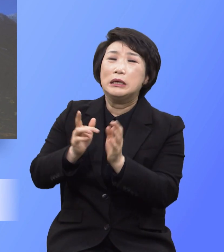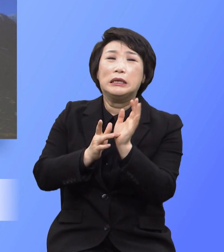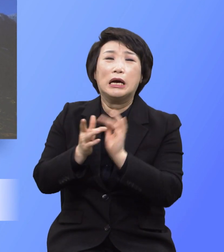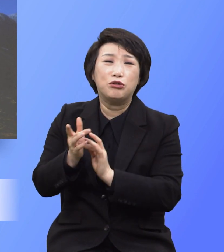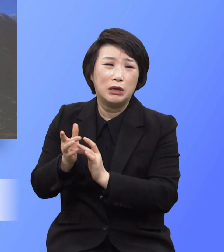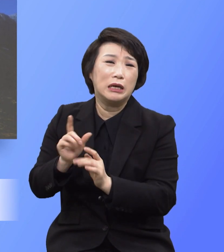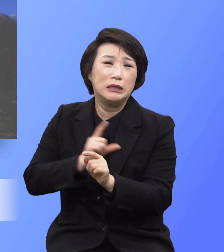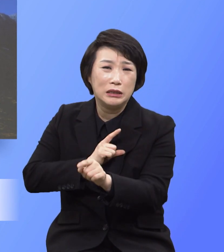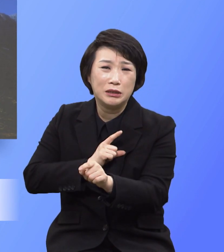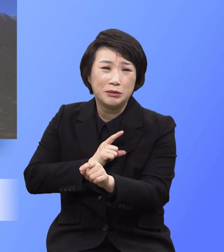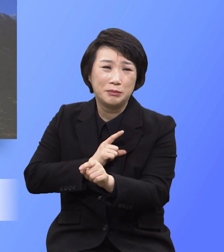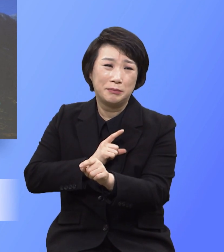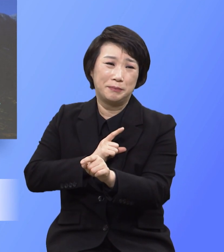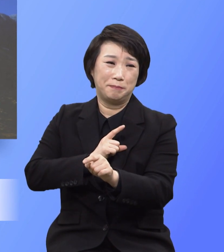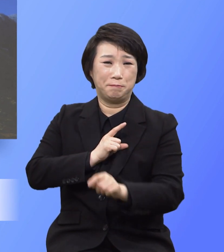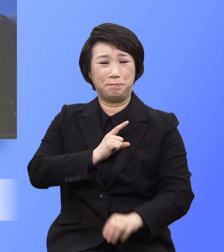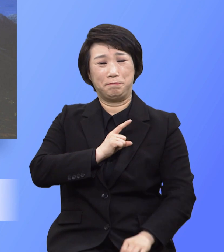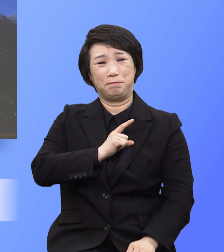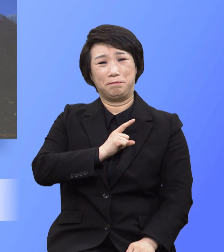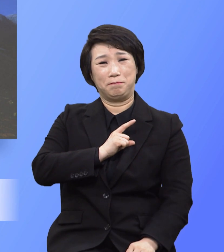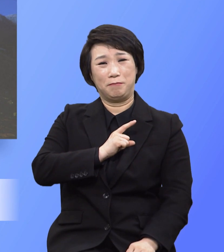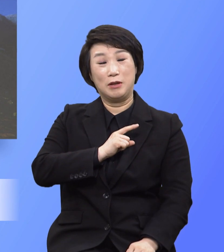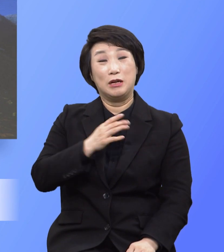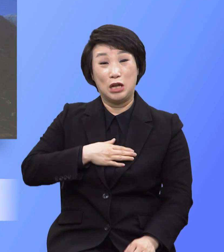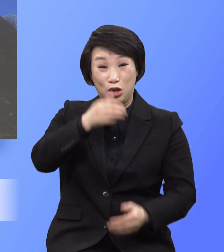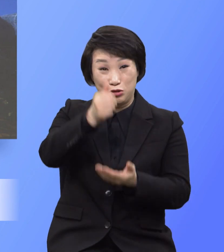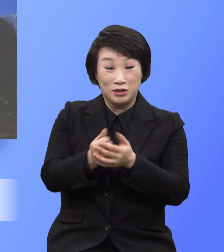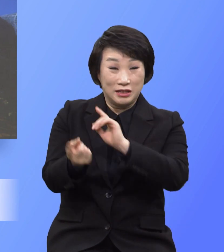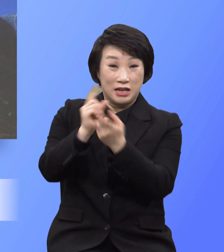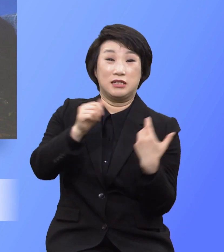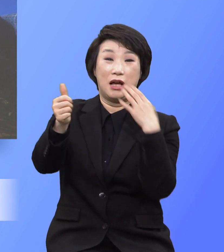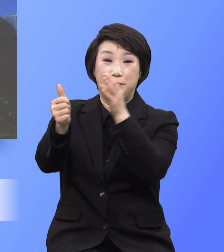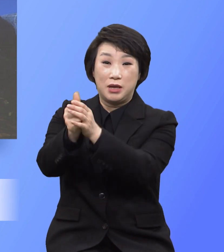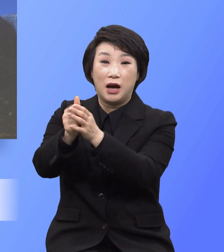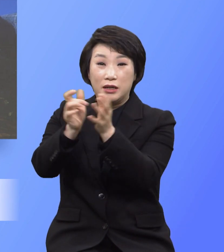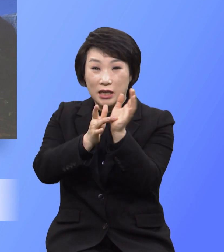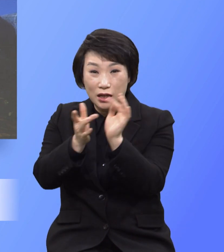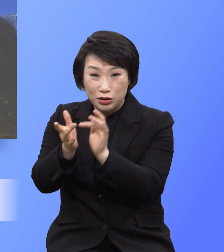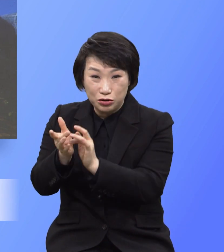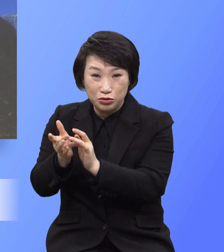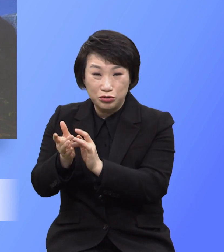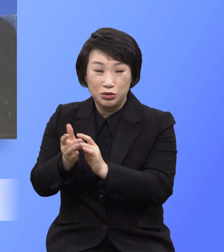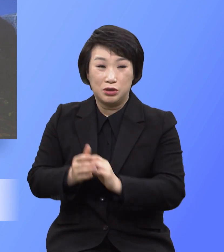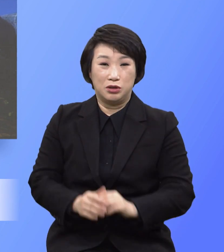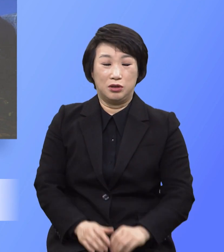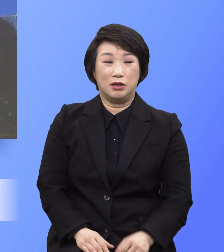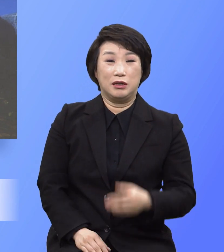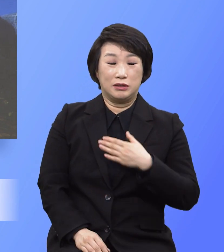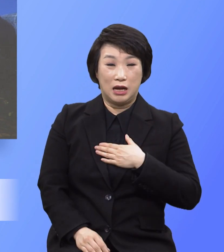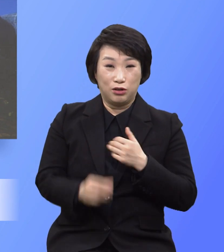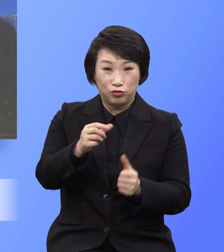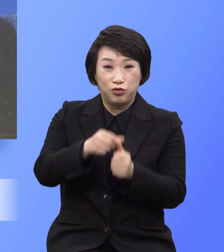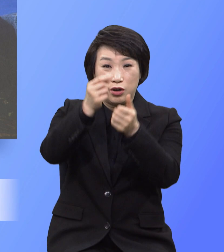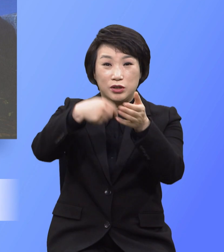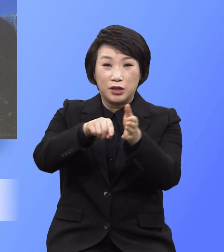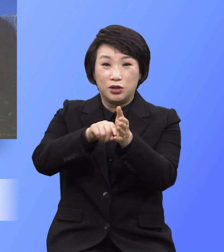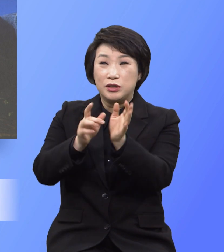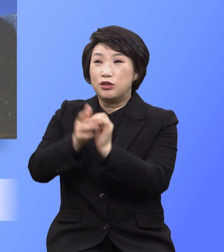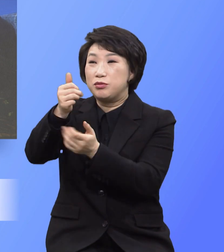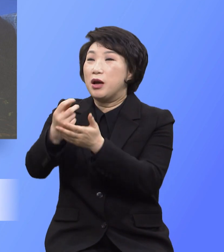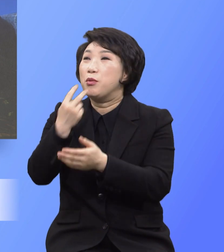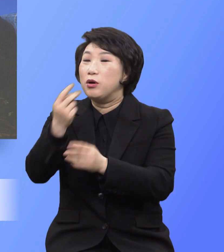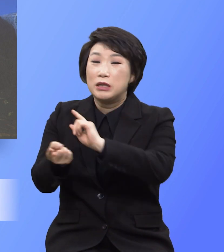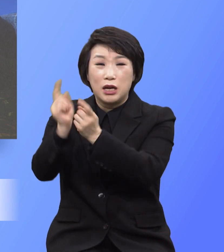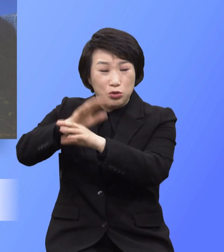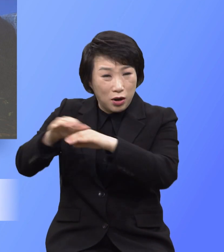이름 예수, 내 죄를 담당하신 예수, 나를 위해 자기 목숨을